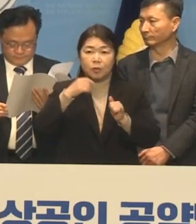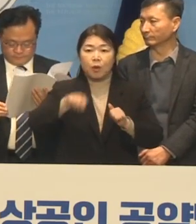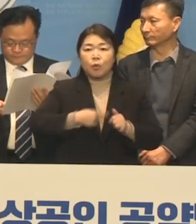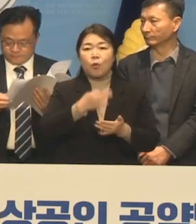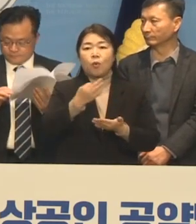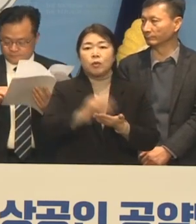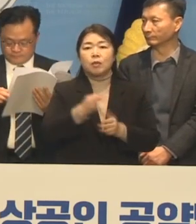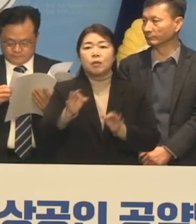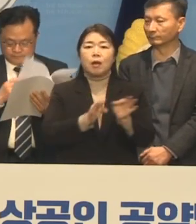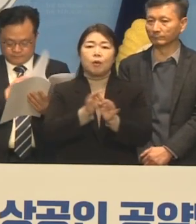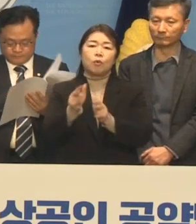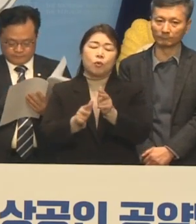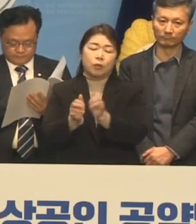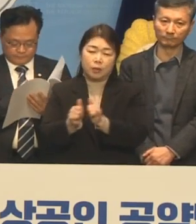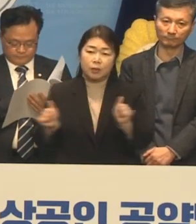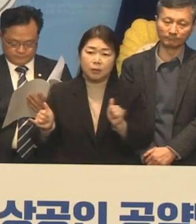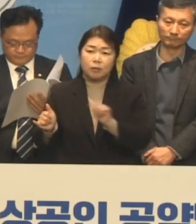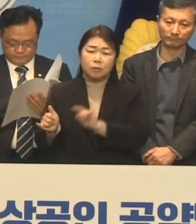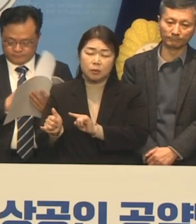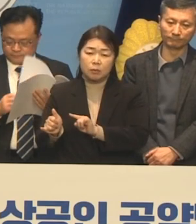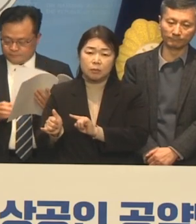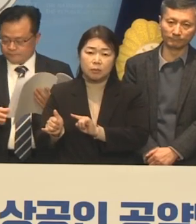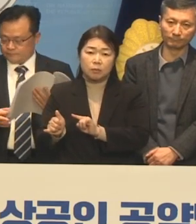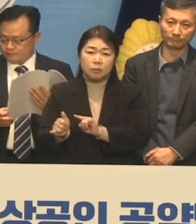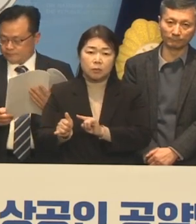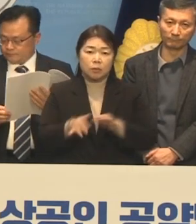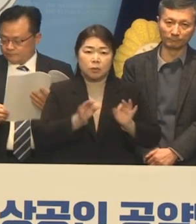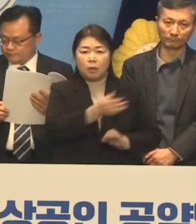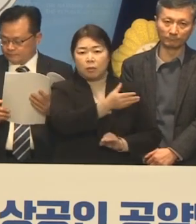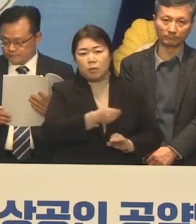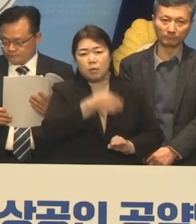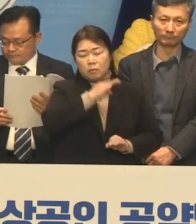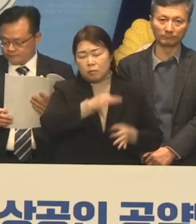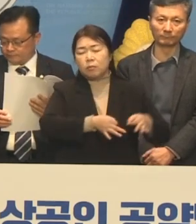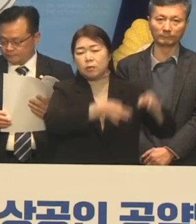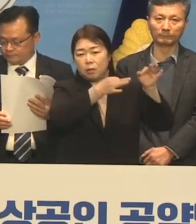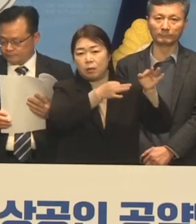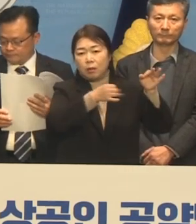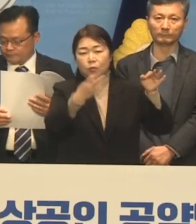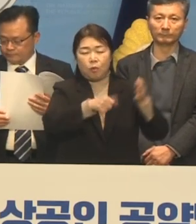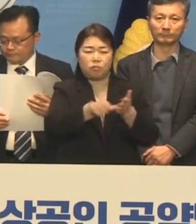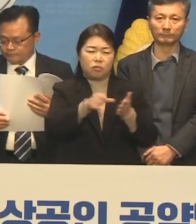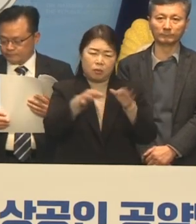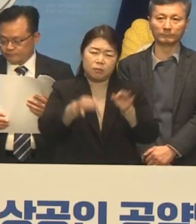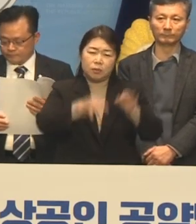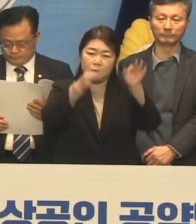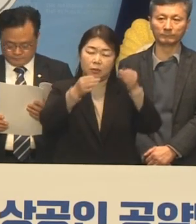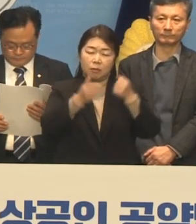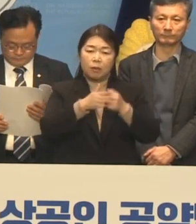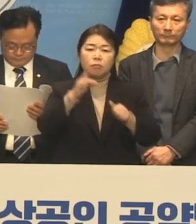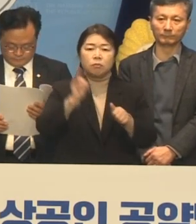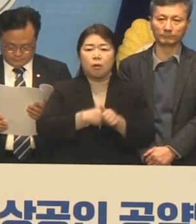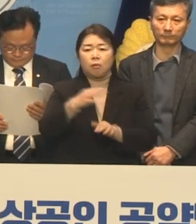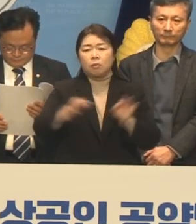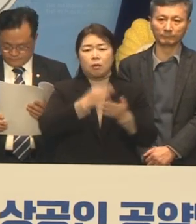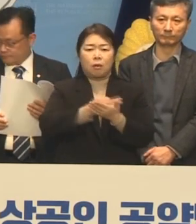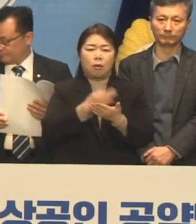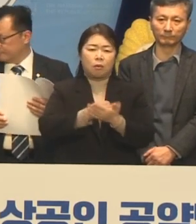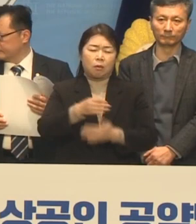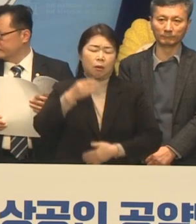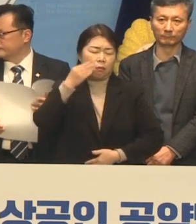지금 고금리로 인한 이자 부담과 고물가 그리고 경기 침체로 장사가 잘 되지 않아서